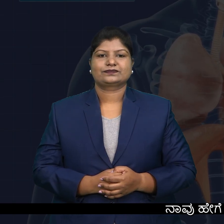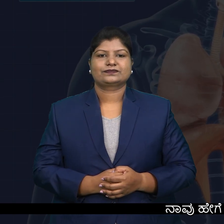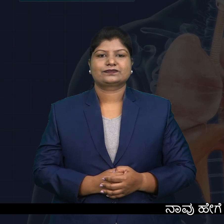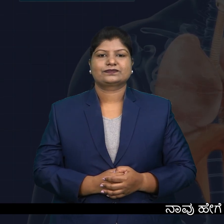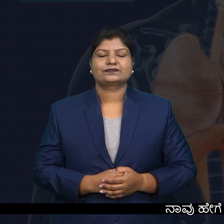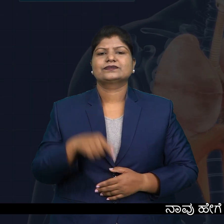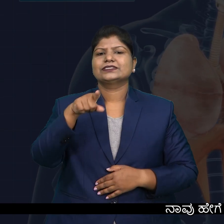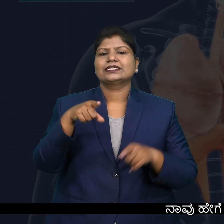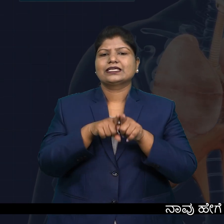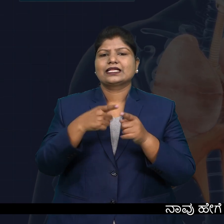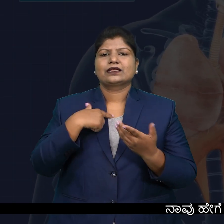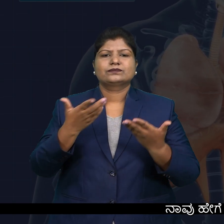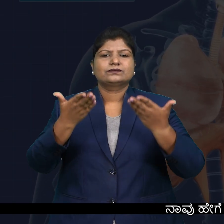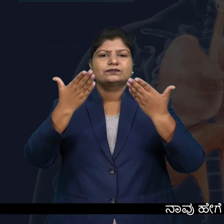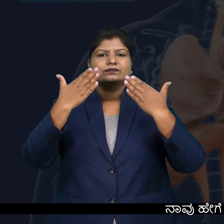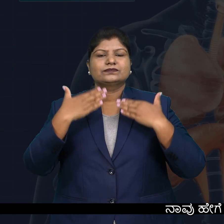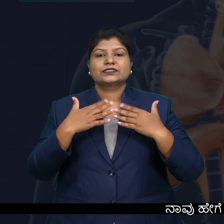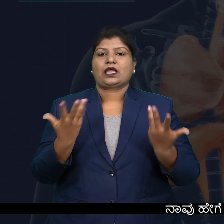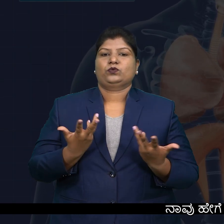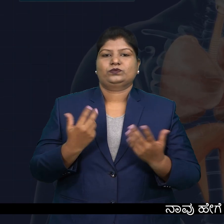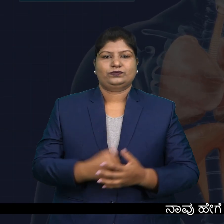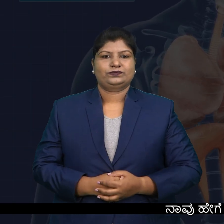ನಾವು ಹೇಗೆ ಉಸಿರಾಡುತ್ತೇವೆ,